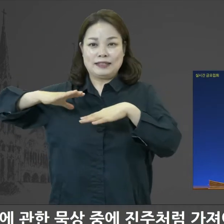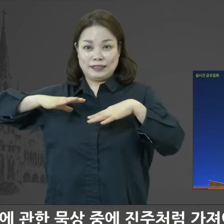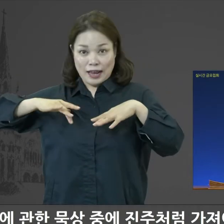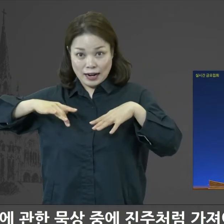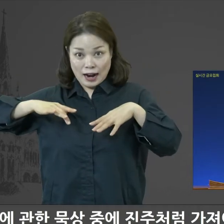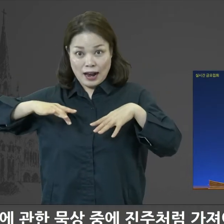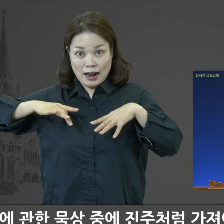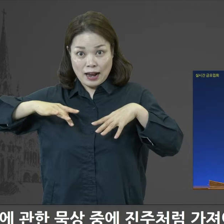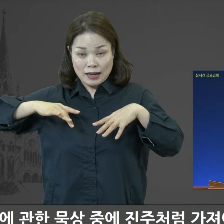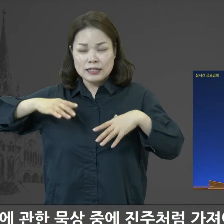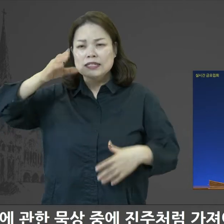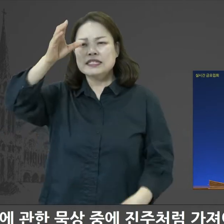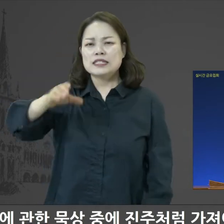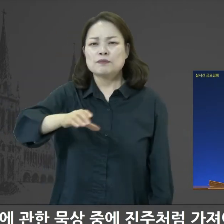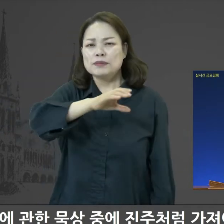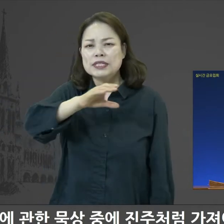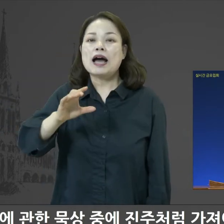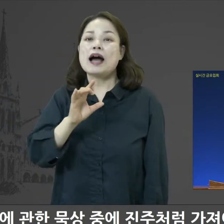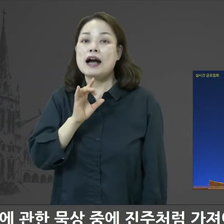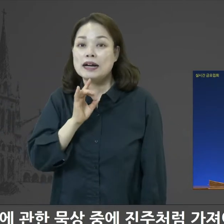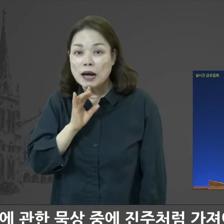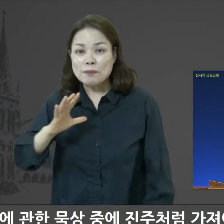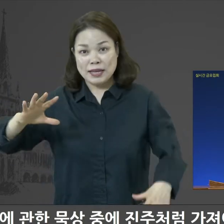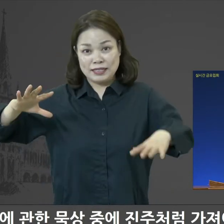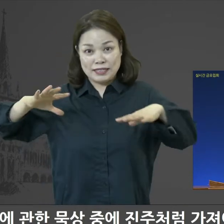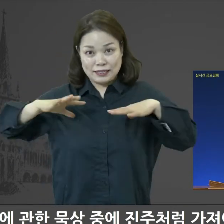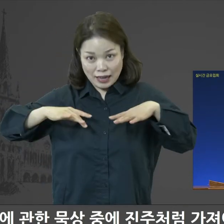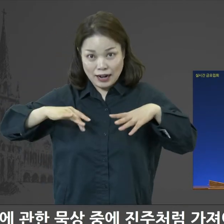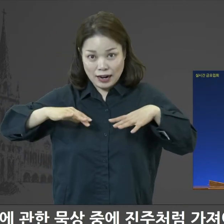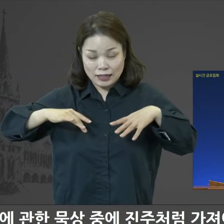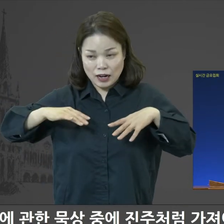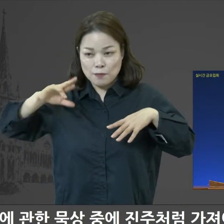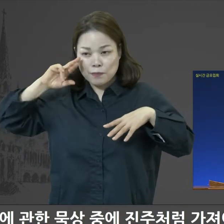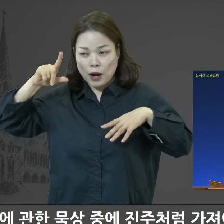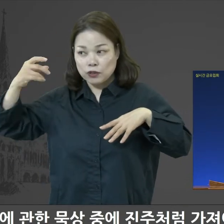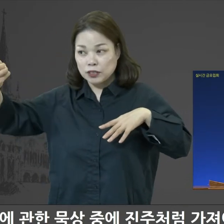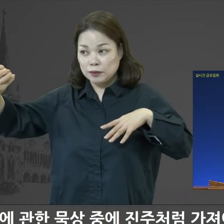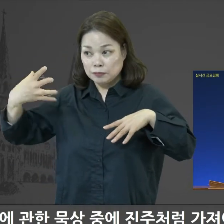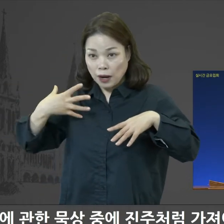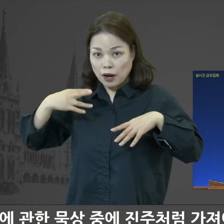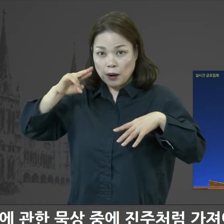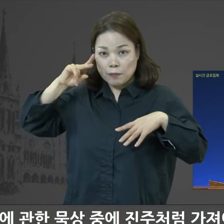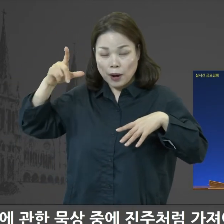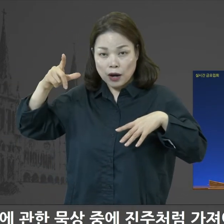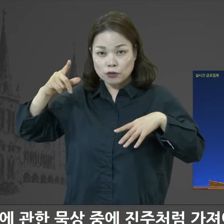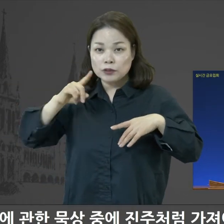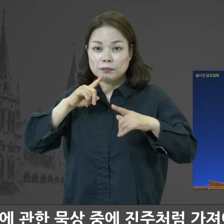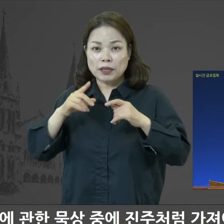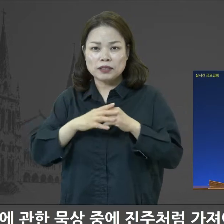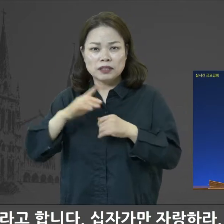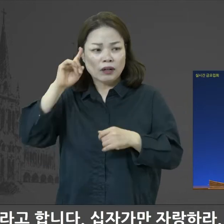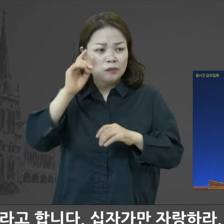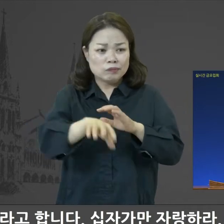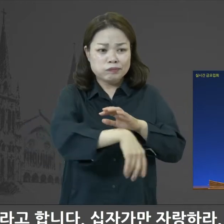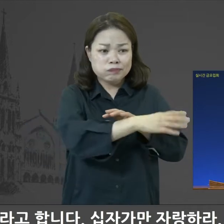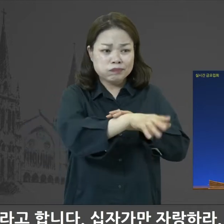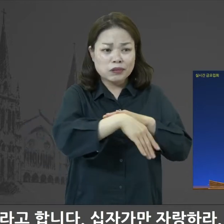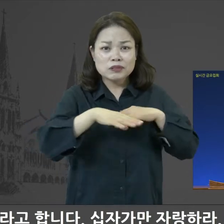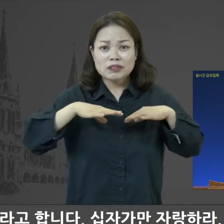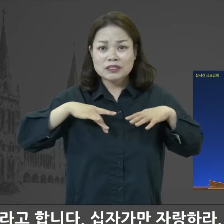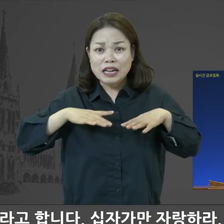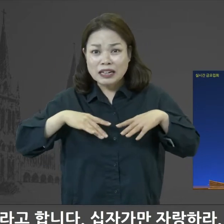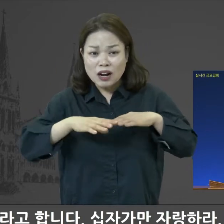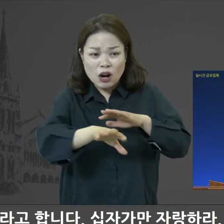그리스도의 십자가만 자랑하라. 바울이 그렇게 설명하는 겁니다. 이제 바울이 경계했던 엉터리 자랑,